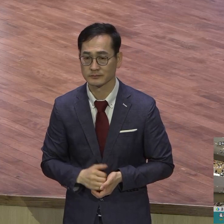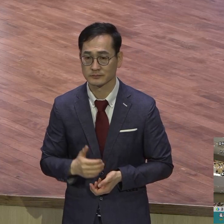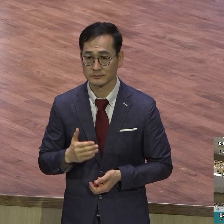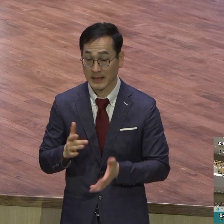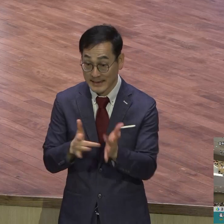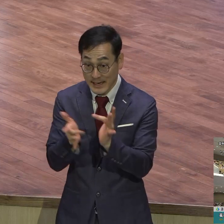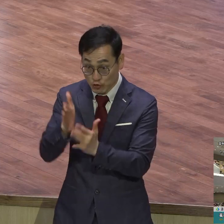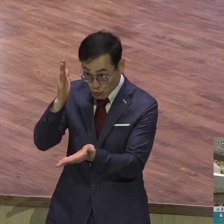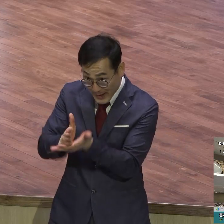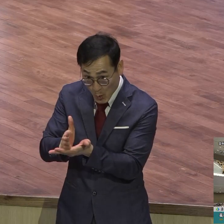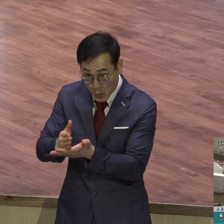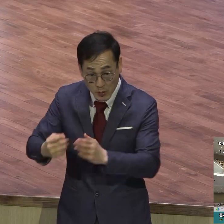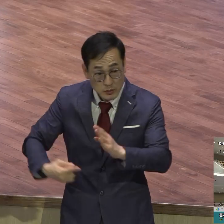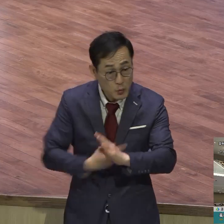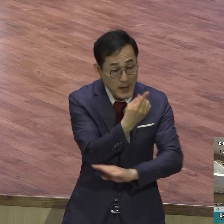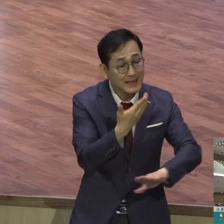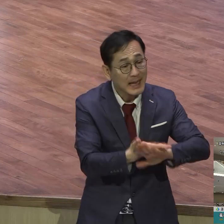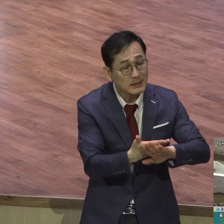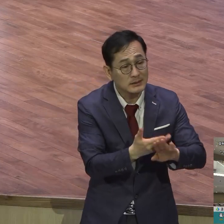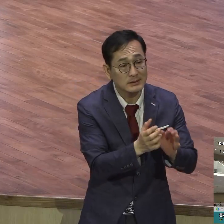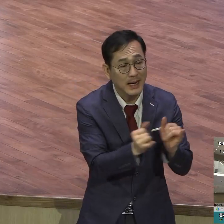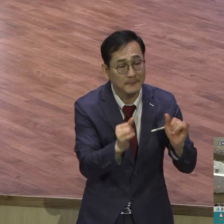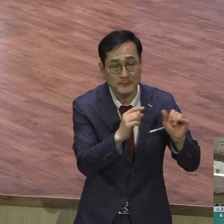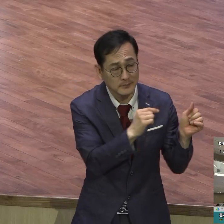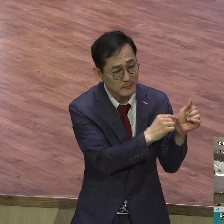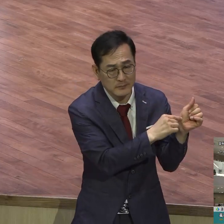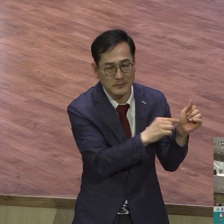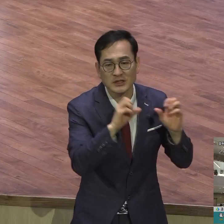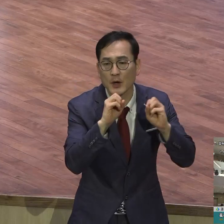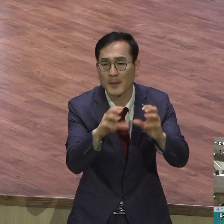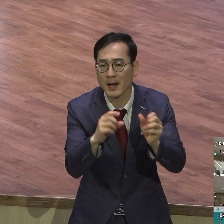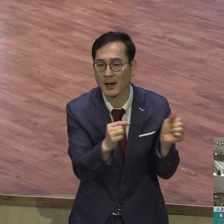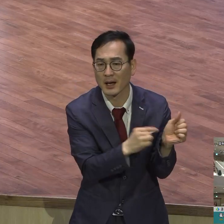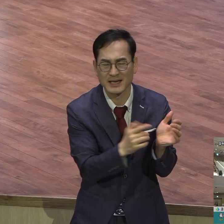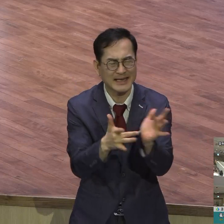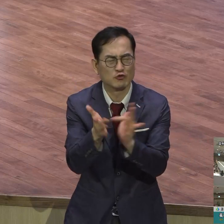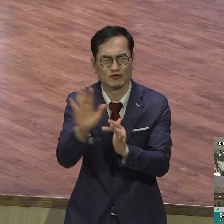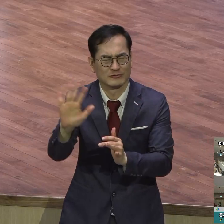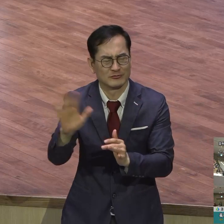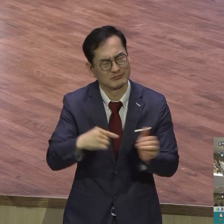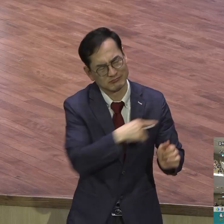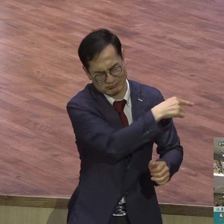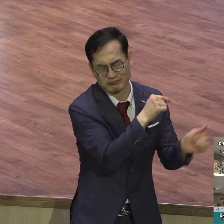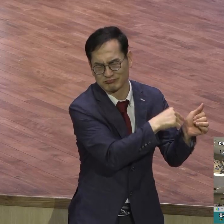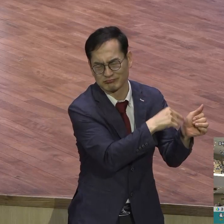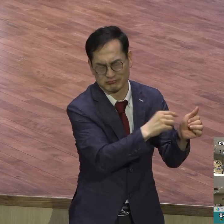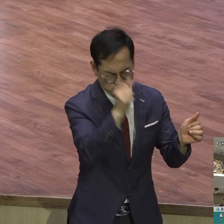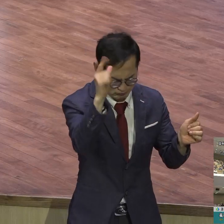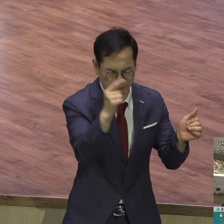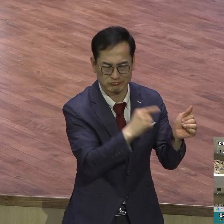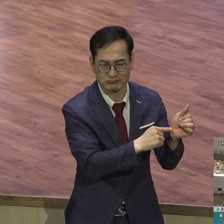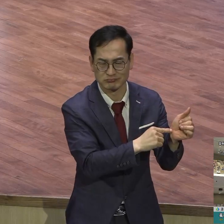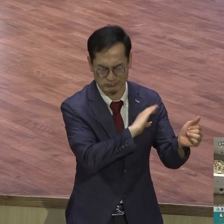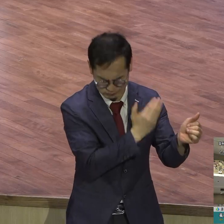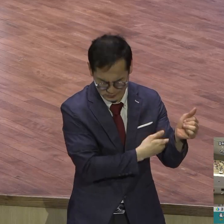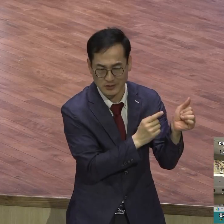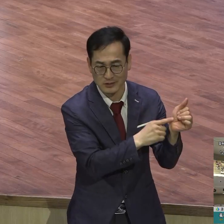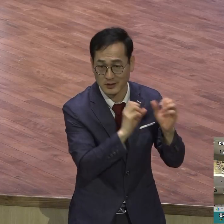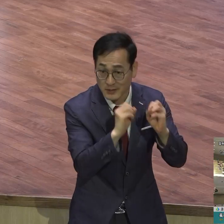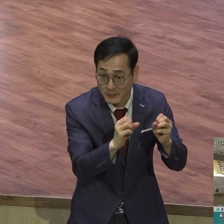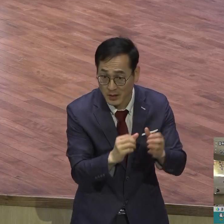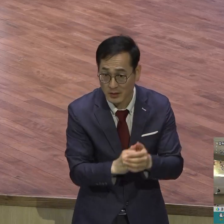전파하거나 혹은 너희가 받지 아니한 다른 영을 받게 하거나 혹은 너희가